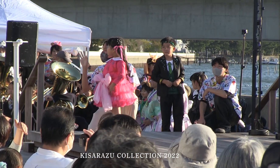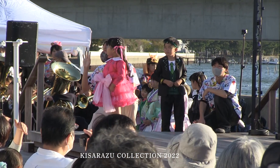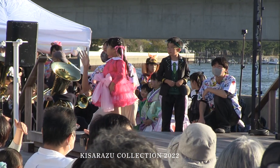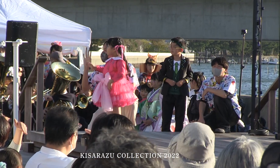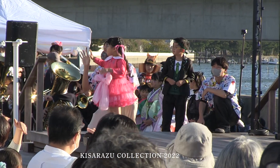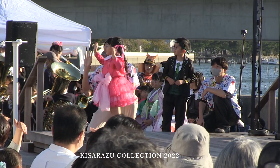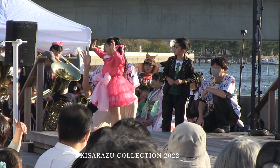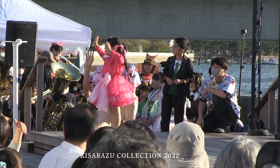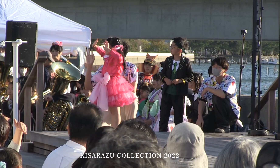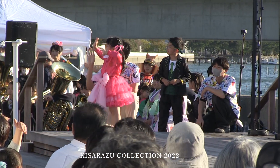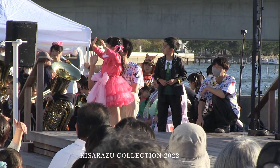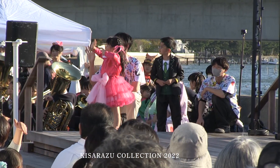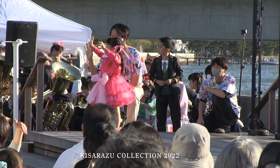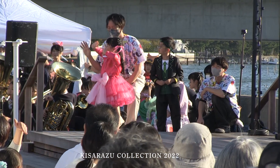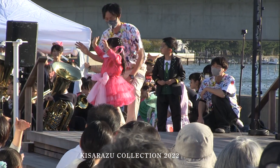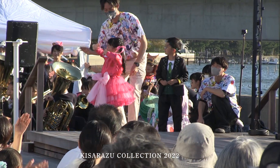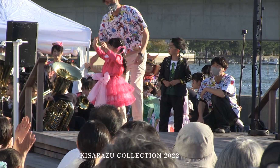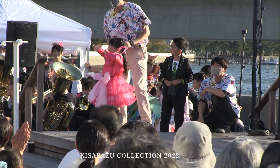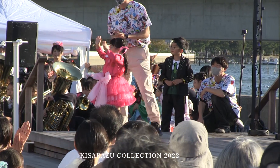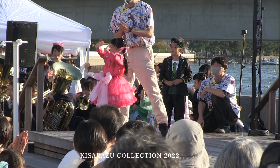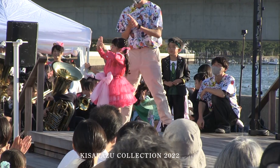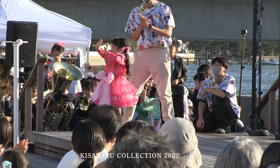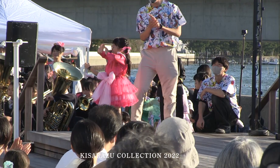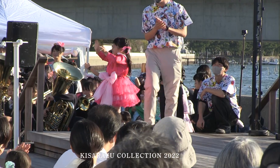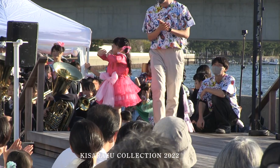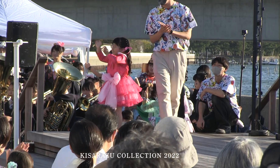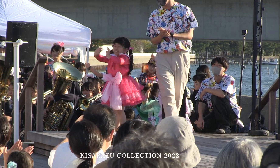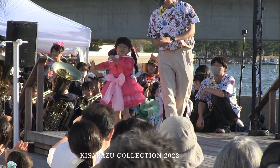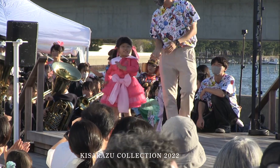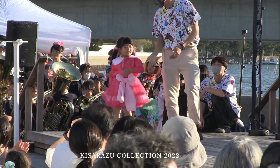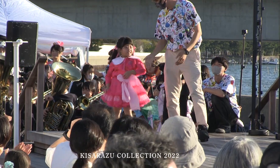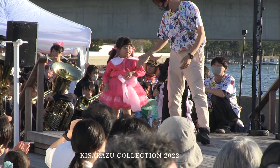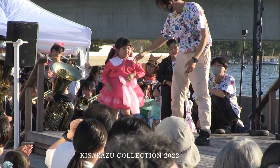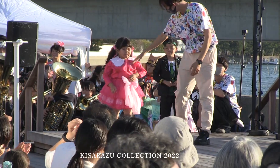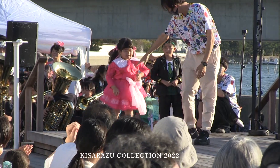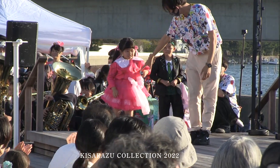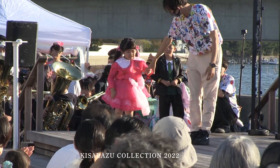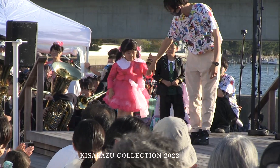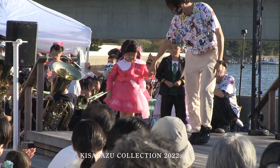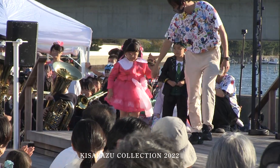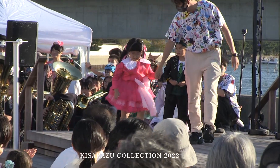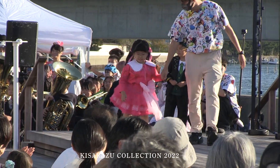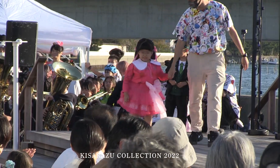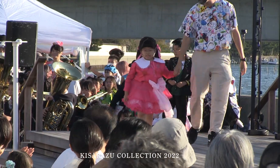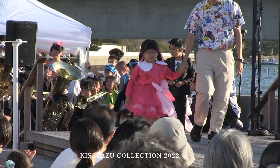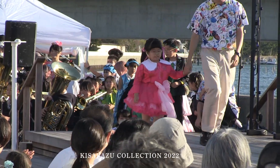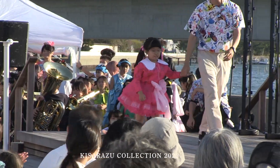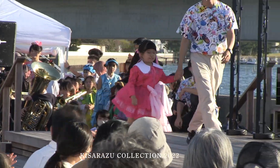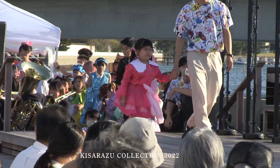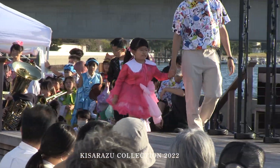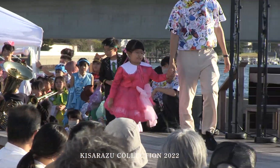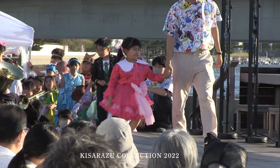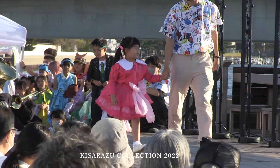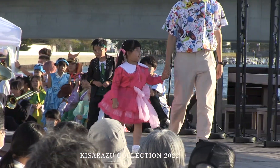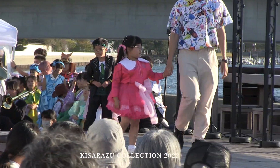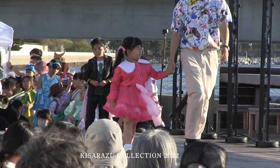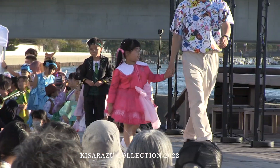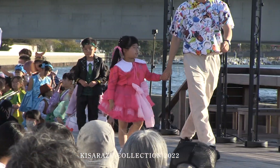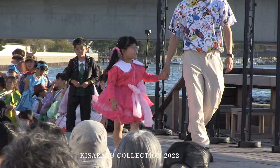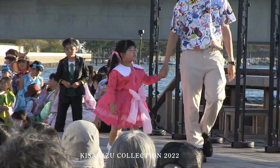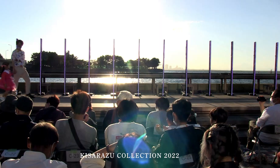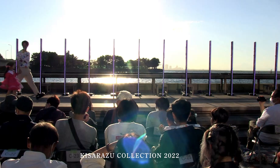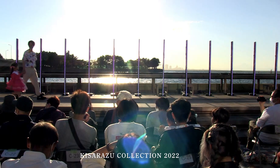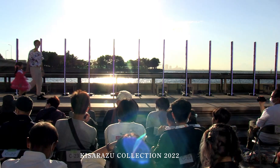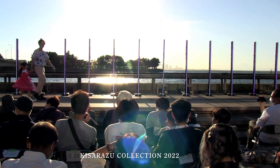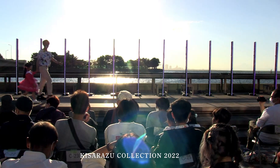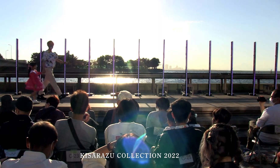全体的にピンクで揃えて可愛くし、ひらひらをつけることでお花をイメージしました。あん